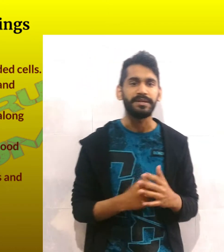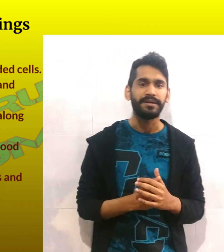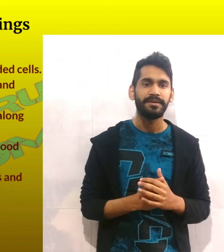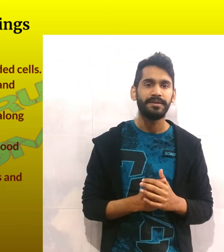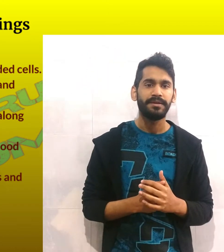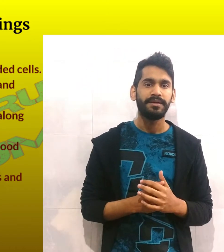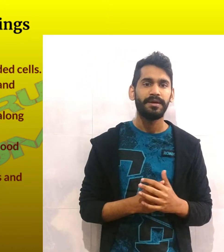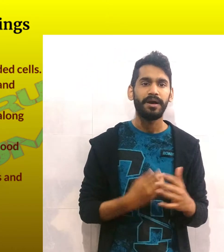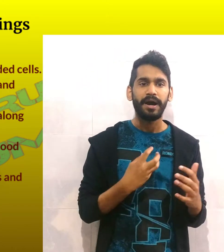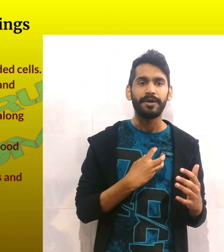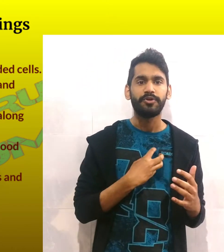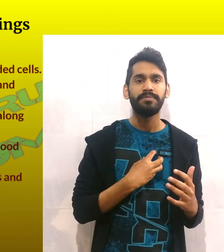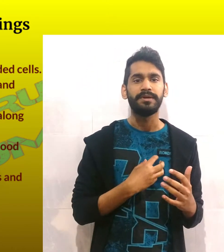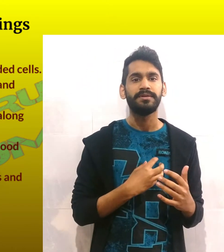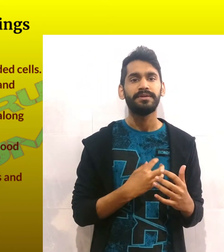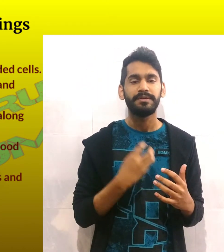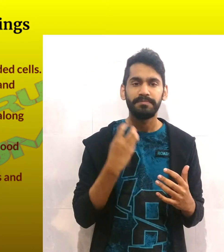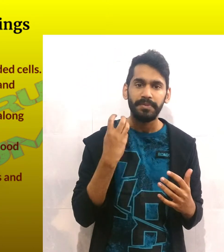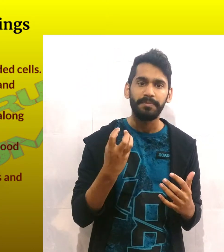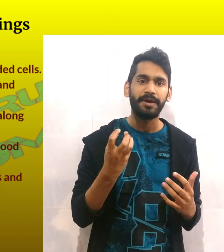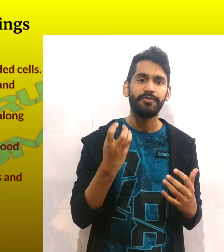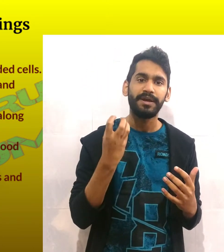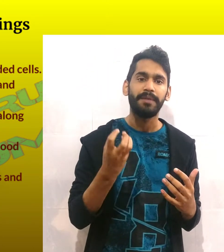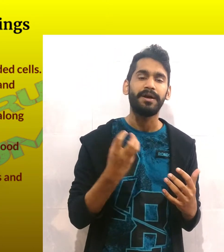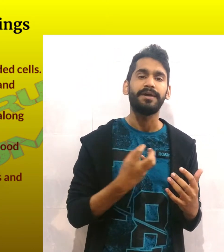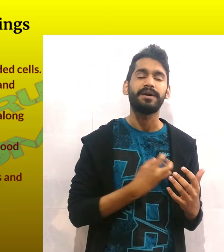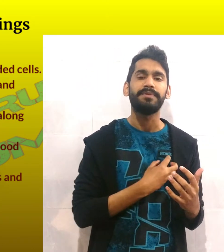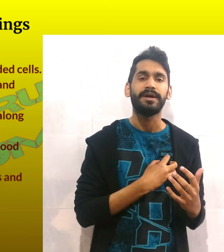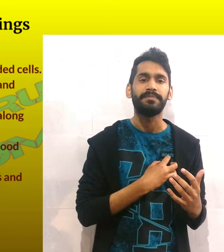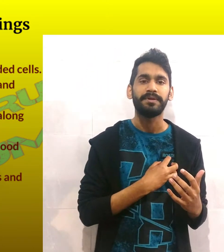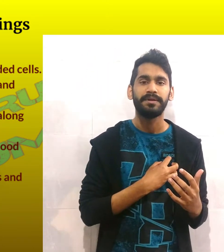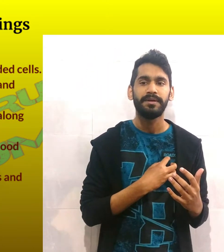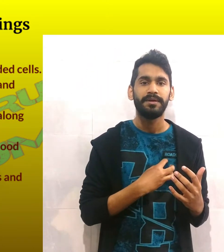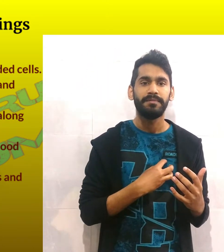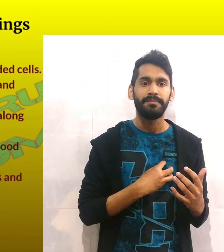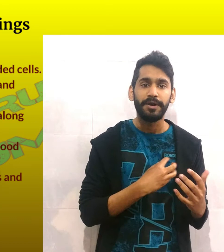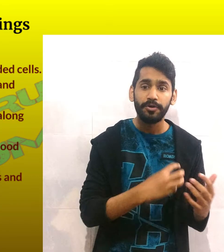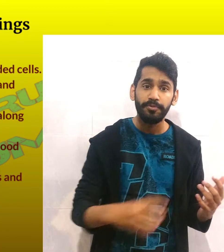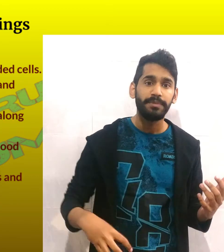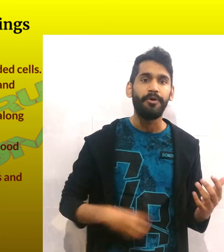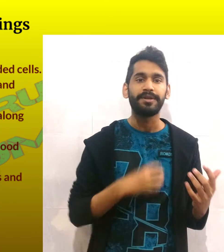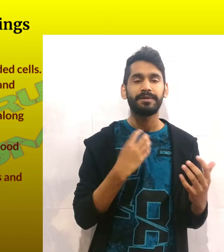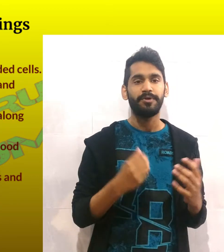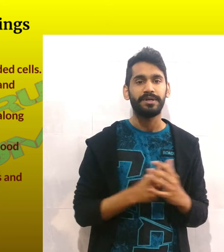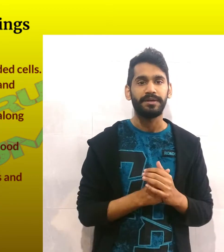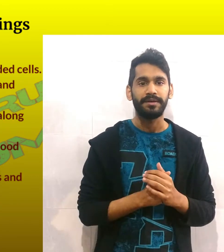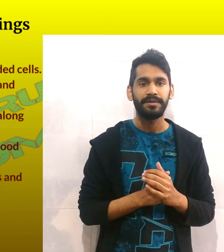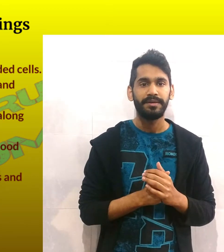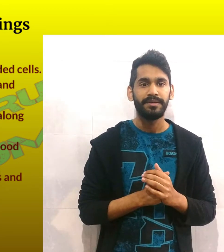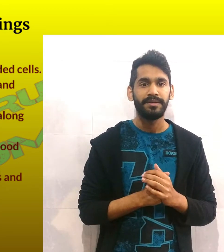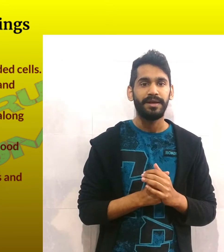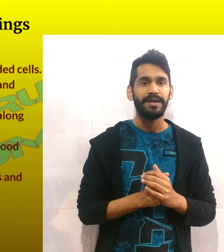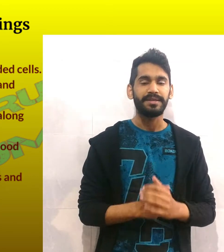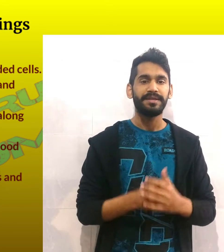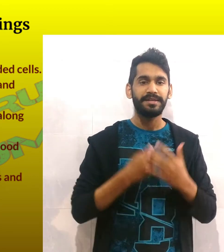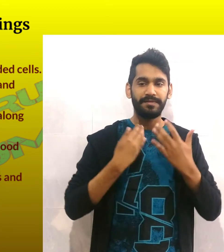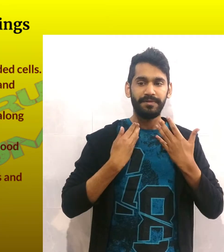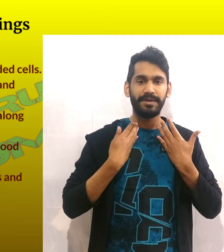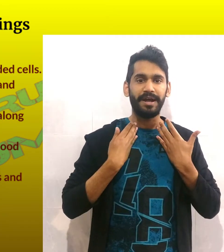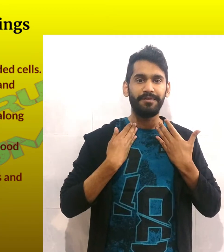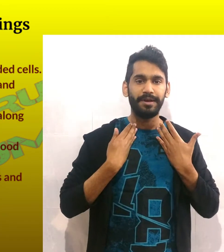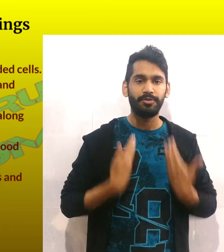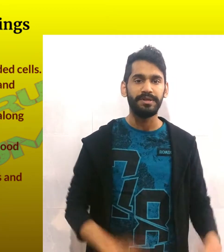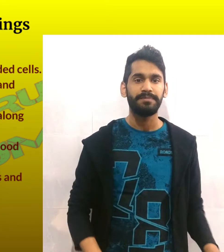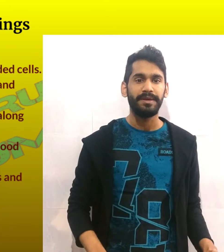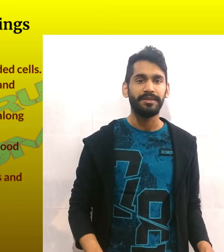पंप चाहिए। हार्ट को भी पंप का वही काम है, हार्ट का भी। यहाँ पे ब्लड को पूरी बॉडी तक पहुँचाना है। ऐसा नहीं कि